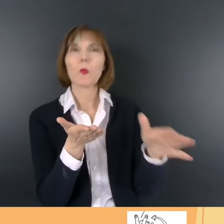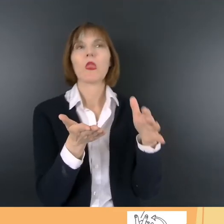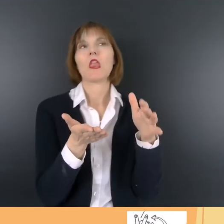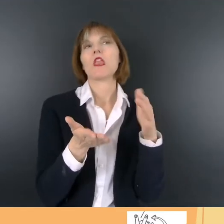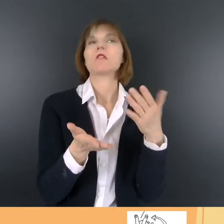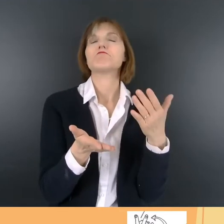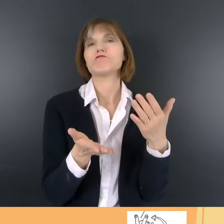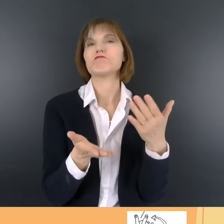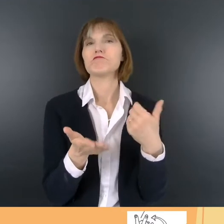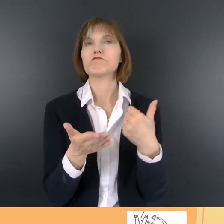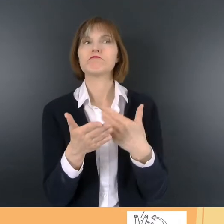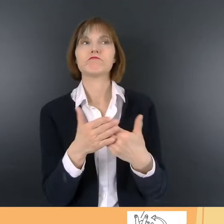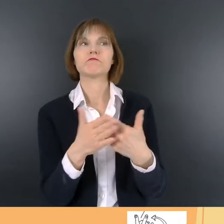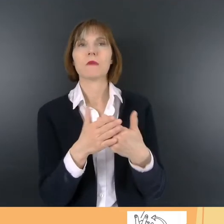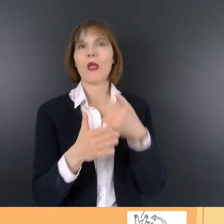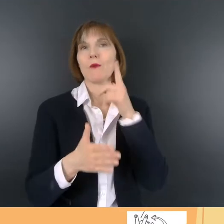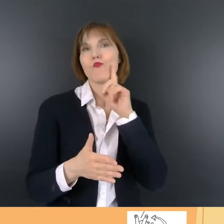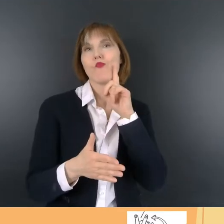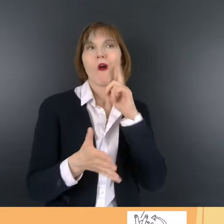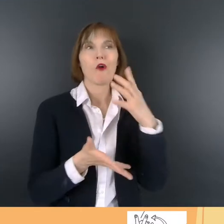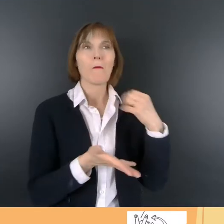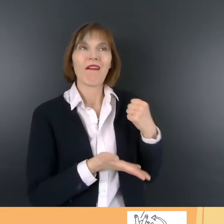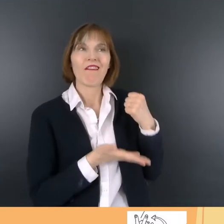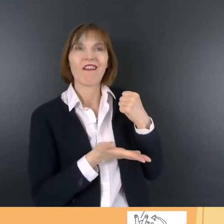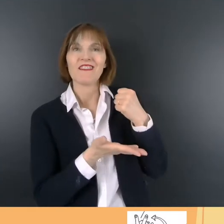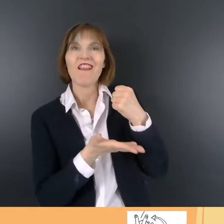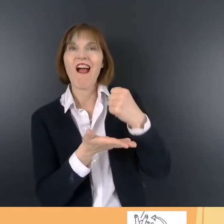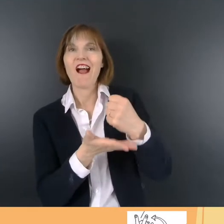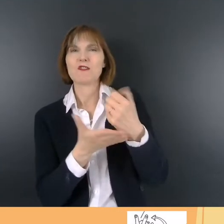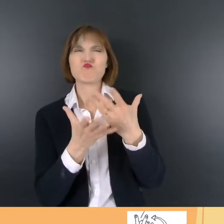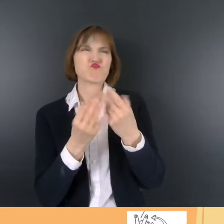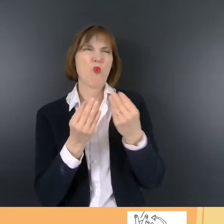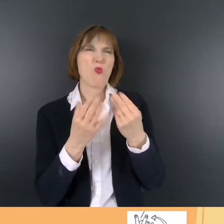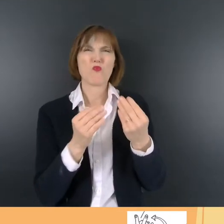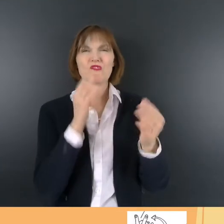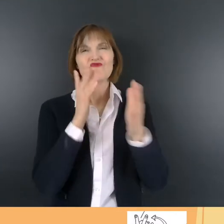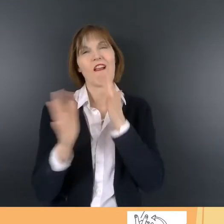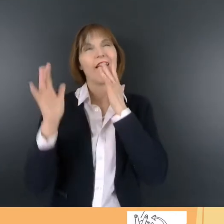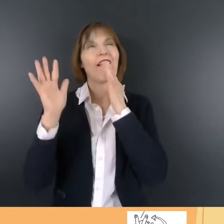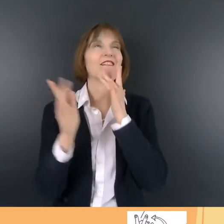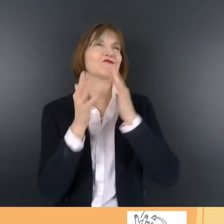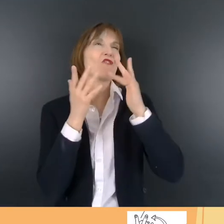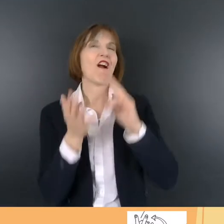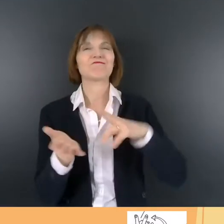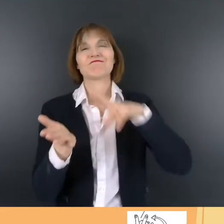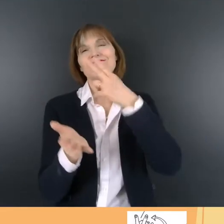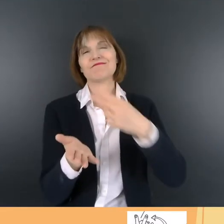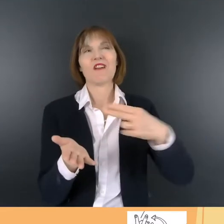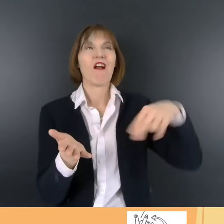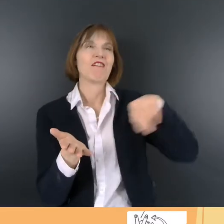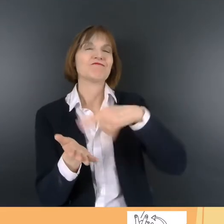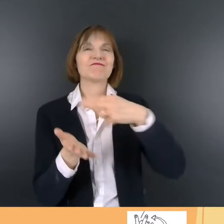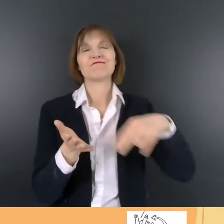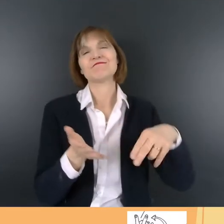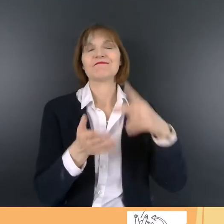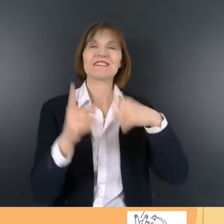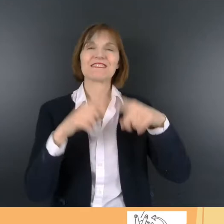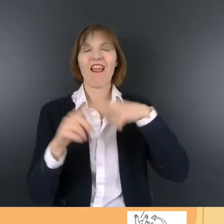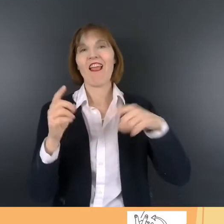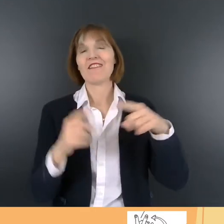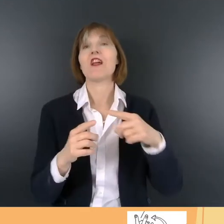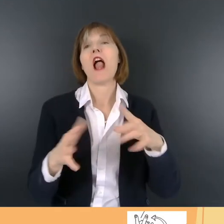que c'est un petit peu un héritage de beaucoup de chansignes en lien avec des églises ou pas,